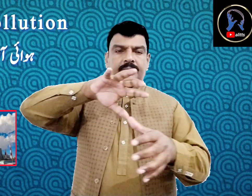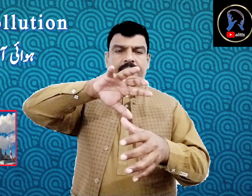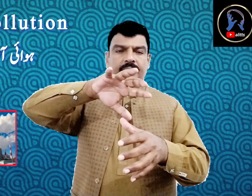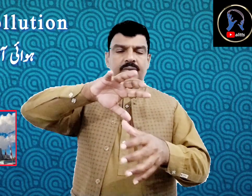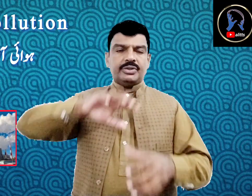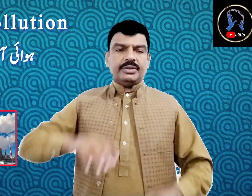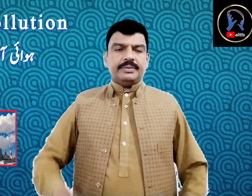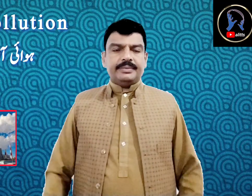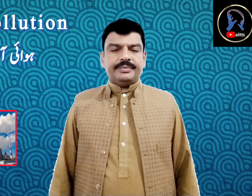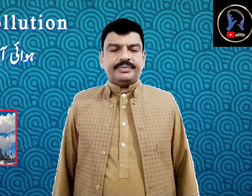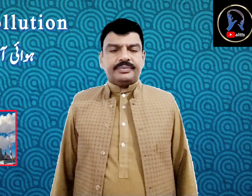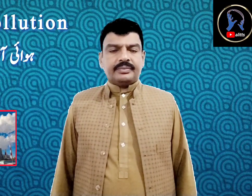पोल्यूशन।